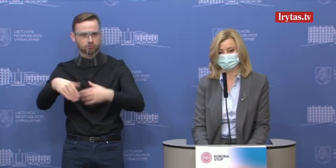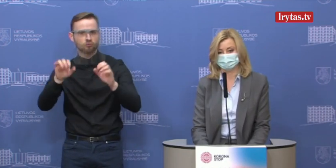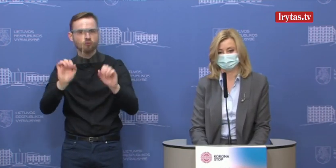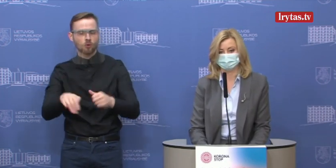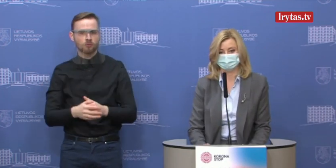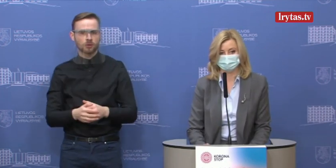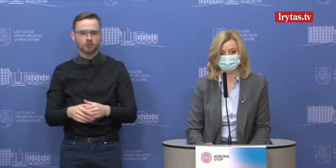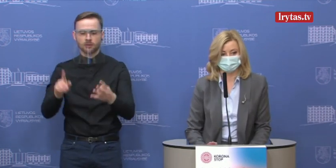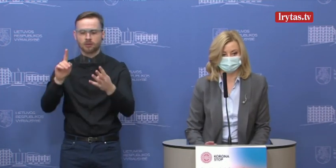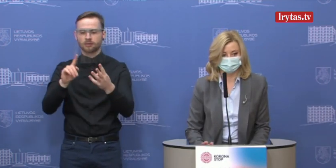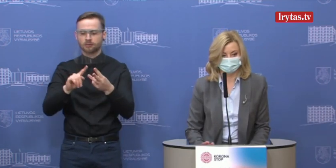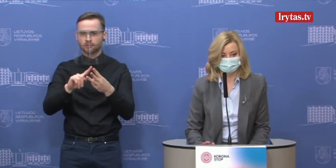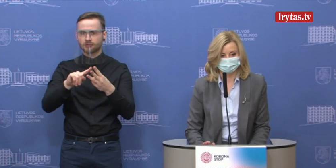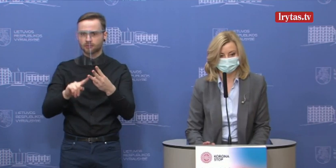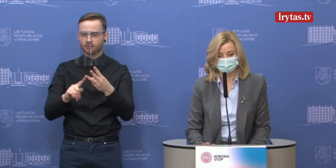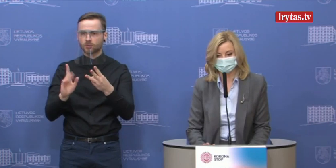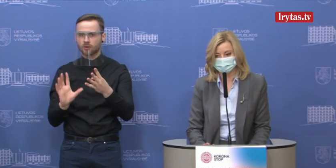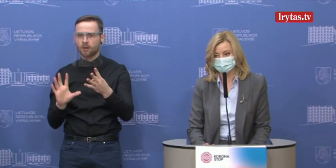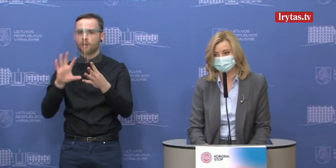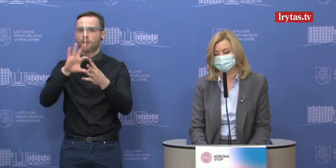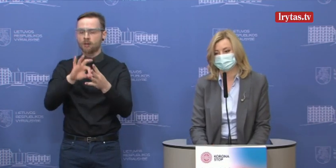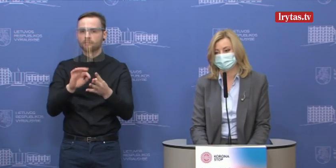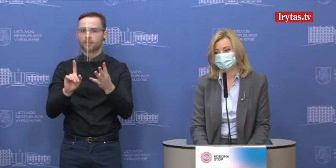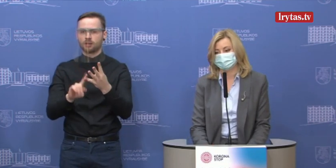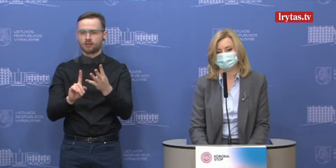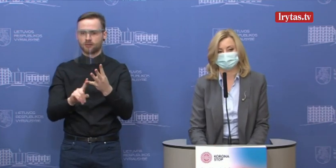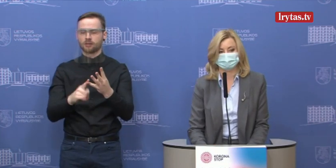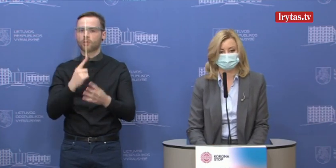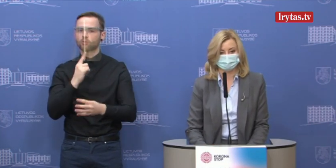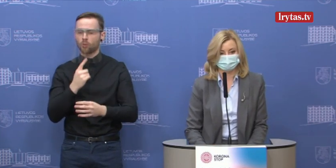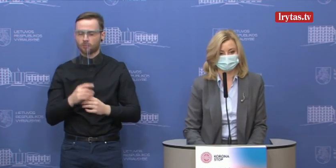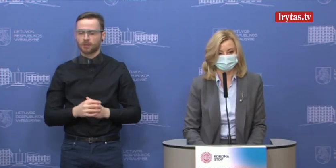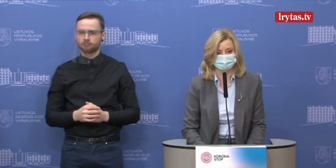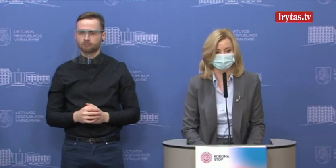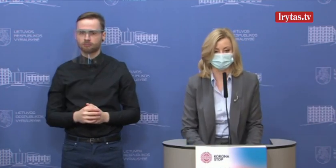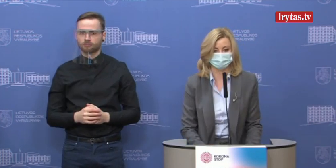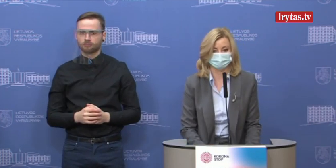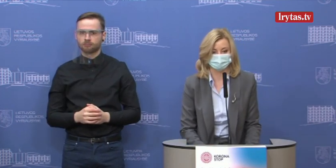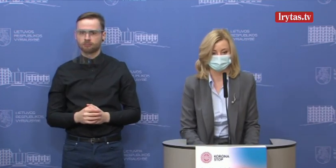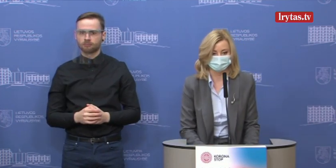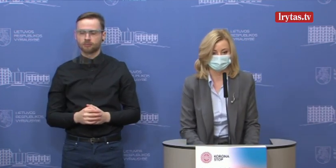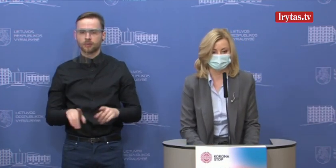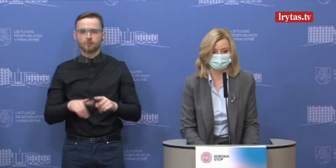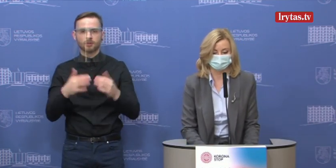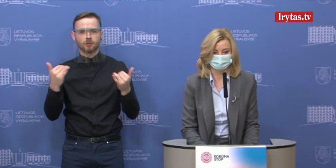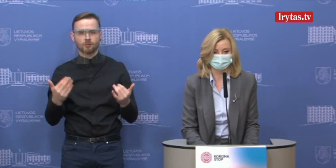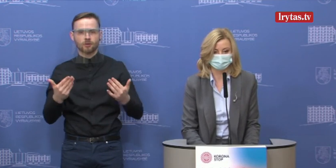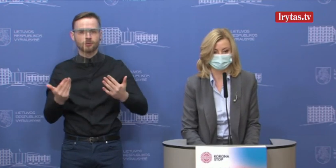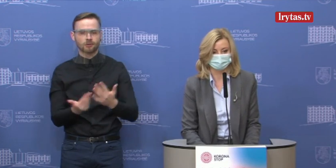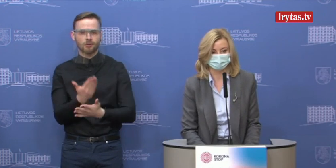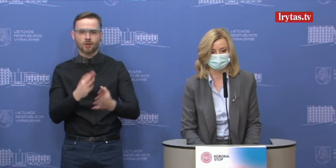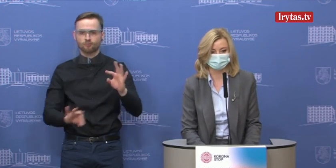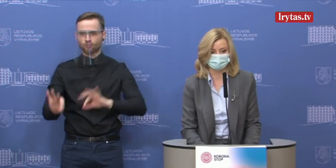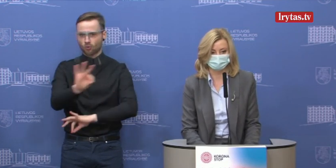bus prisijungusi prie mūsų Baltijos vadinamo burbulo ir prie to tokio visiškai naujo projekto,